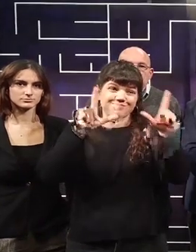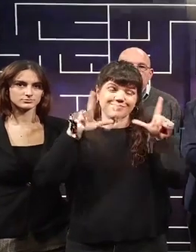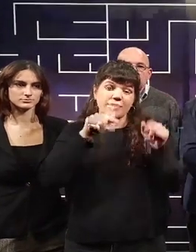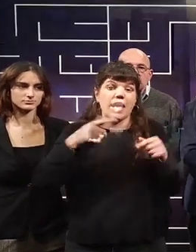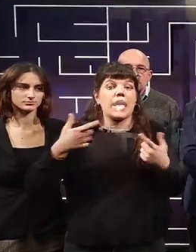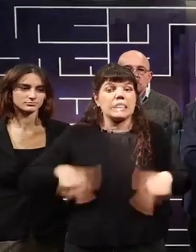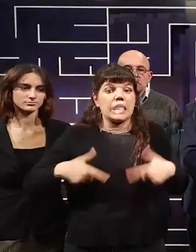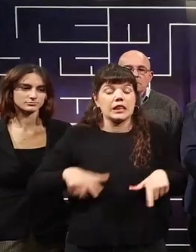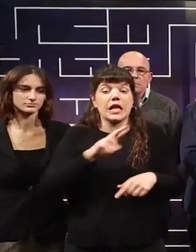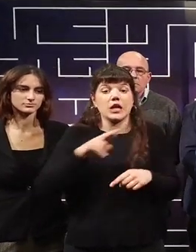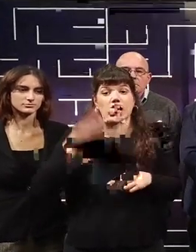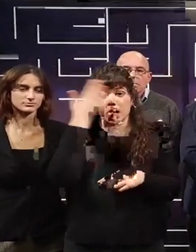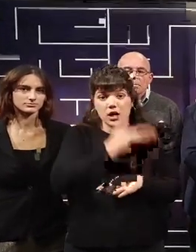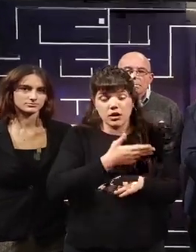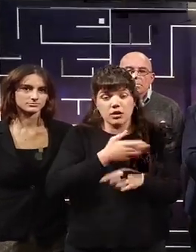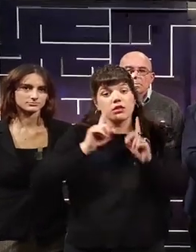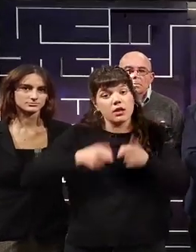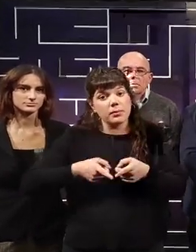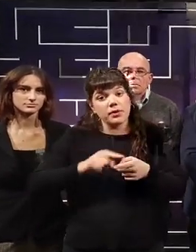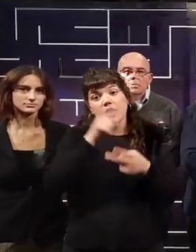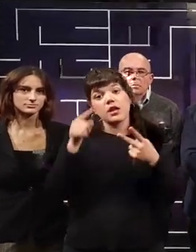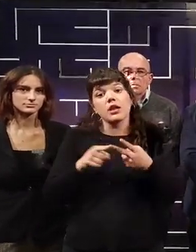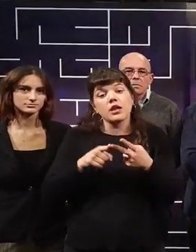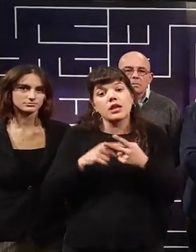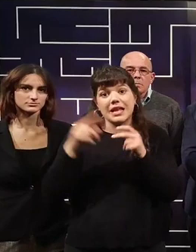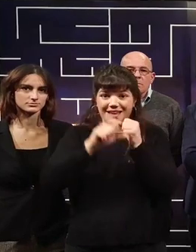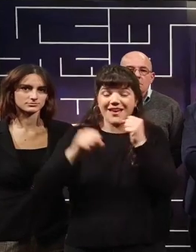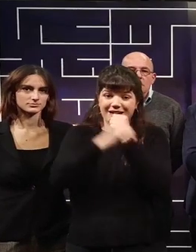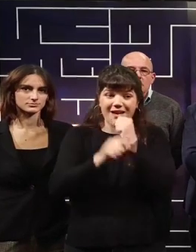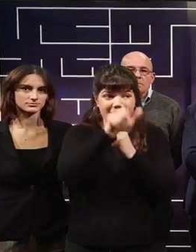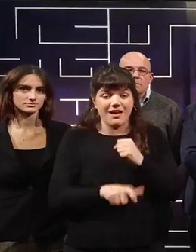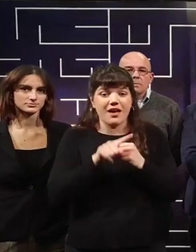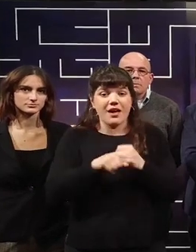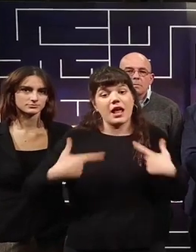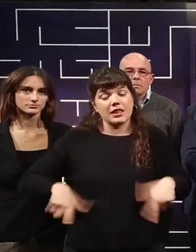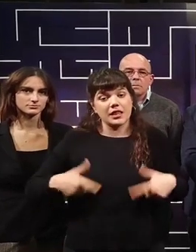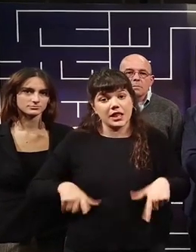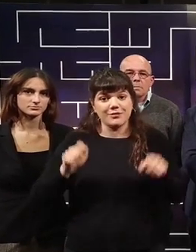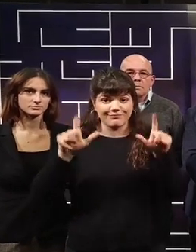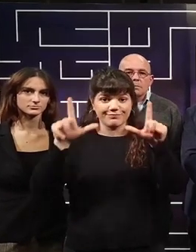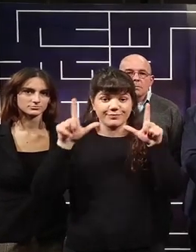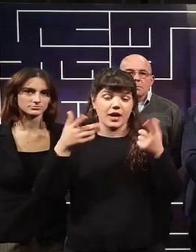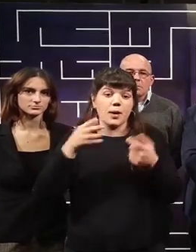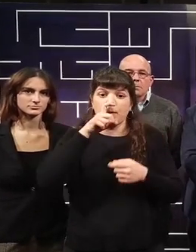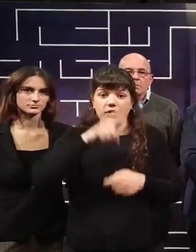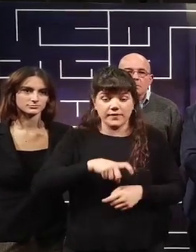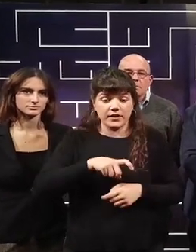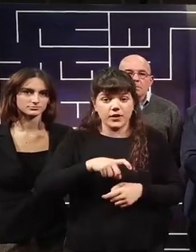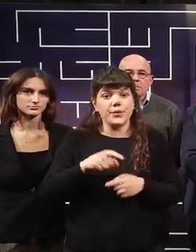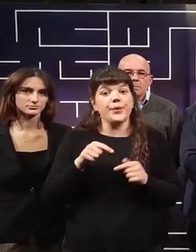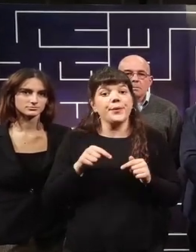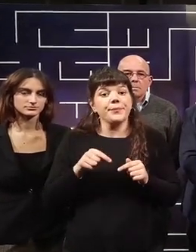departamento de Rio negro la ingeniera Carolina cose candidata a intendente del departamento de